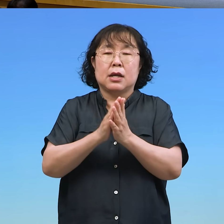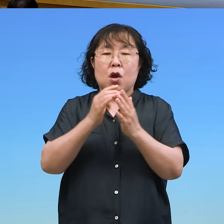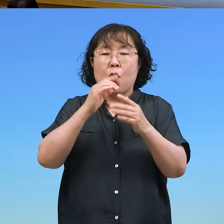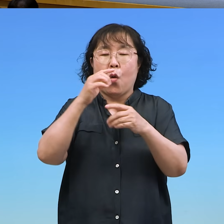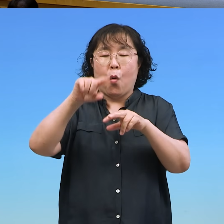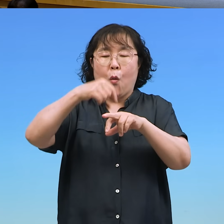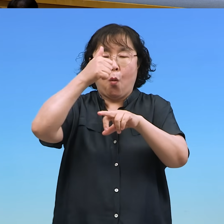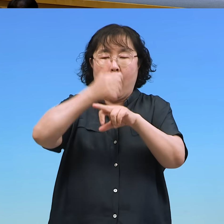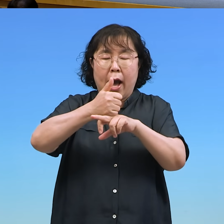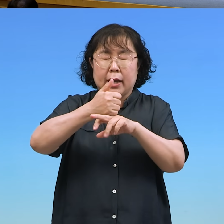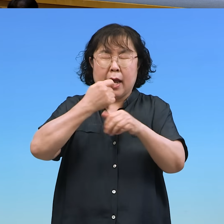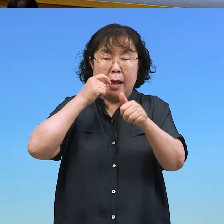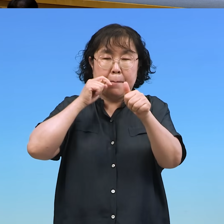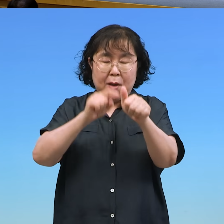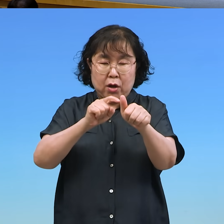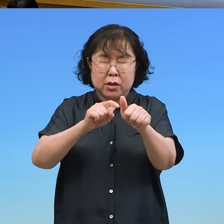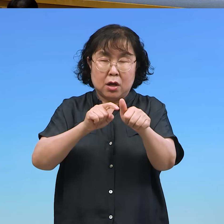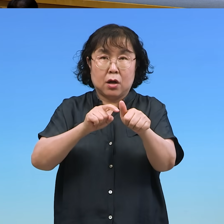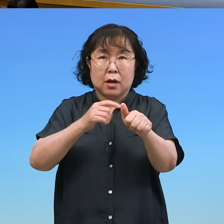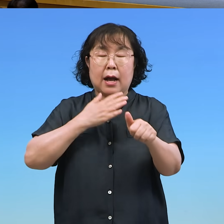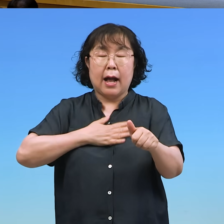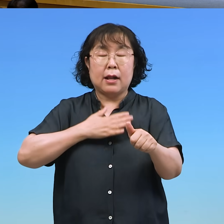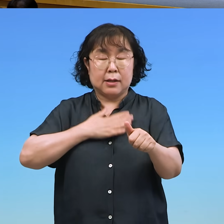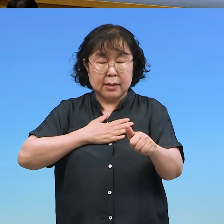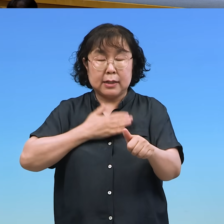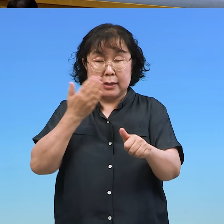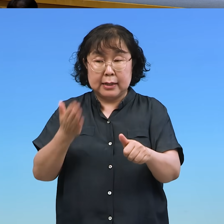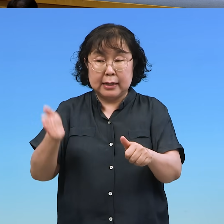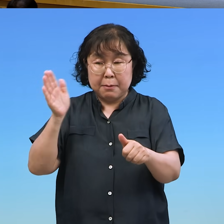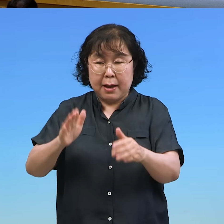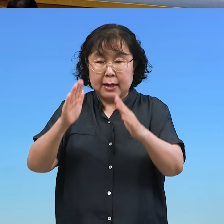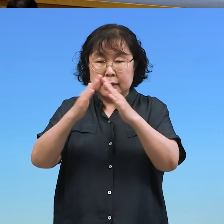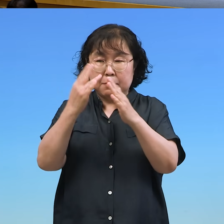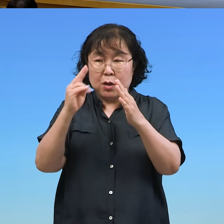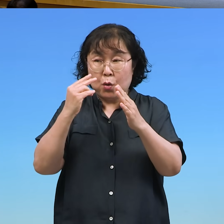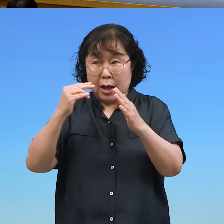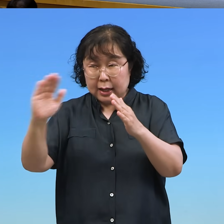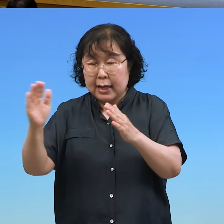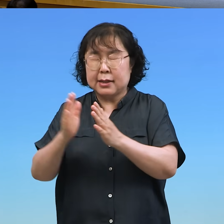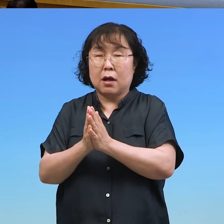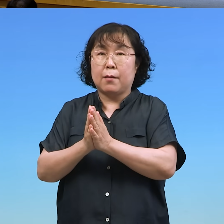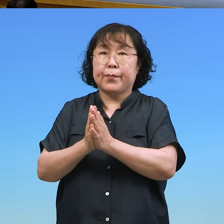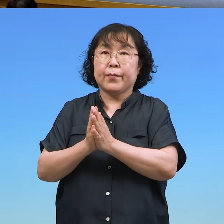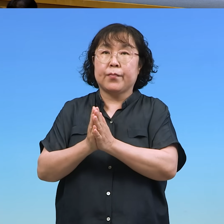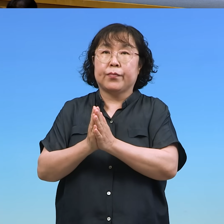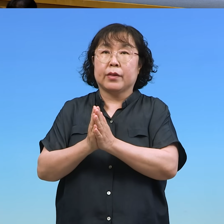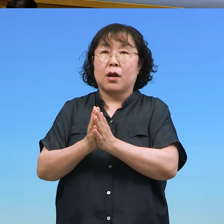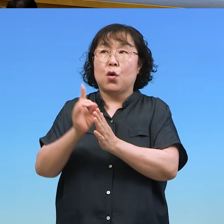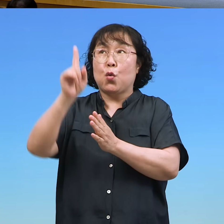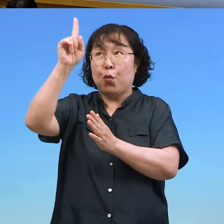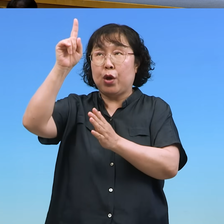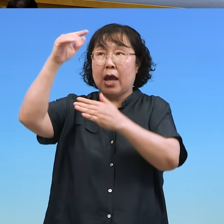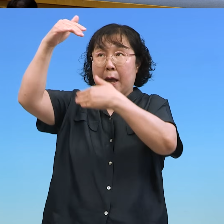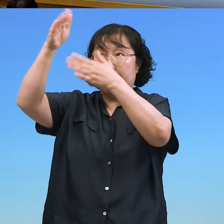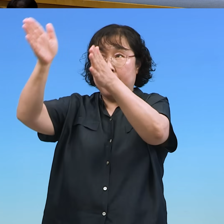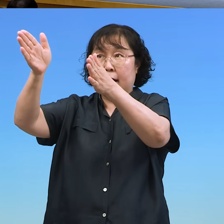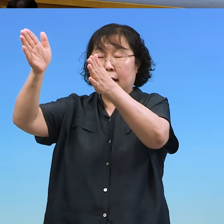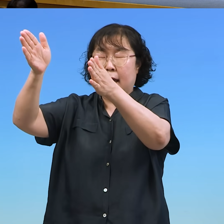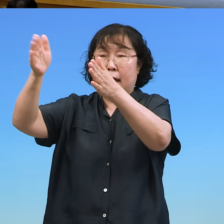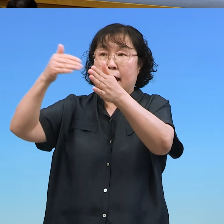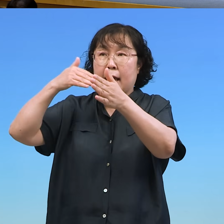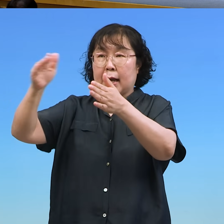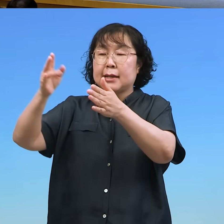이 조서에 왕의 도장이 찍힌 것을 알고도 자기 집에 돌아가서는 윗방에 올라가 예루살렘으로